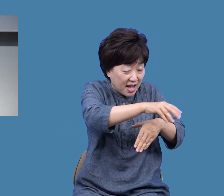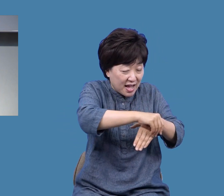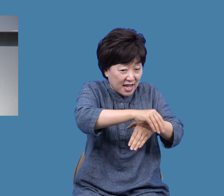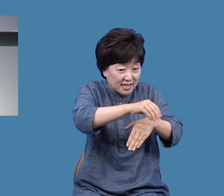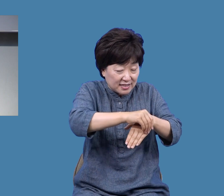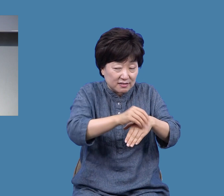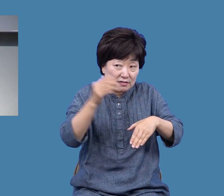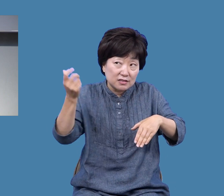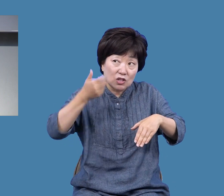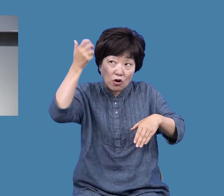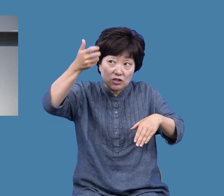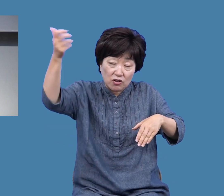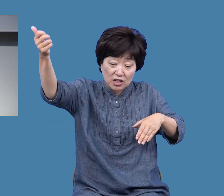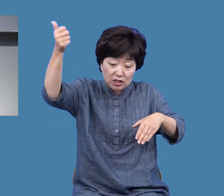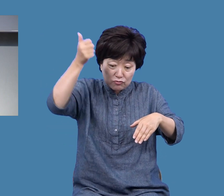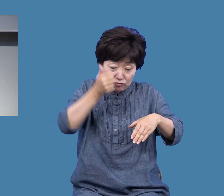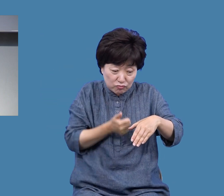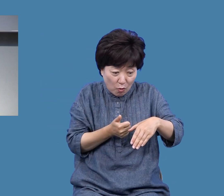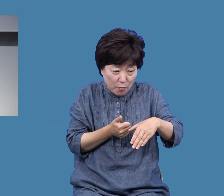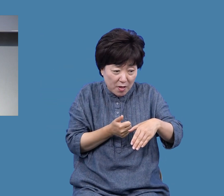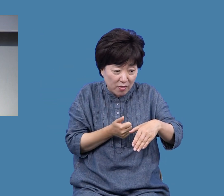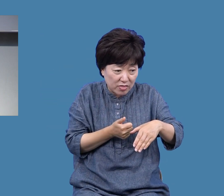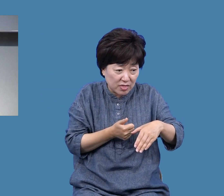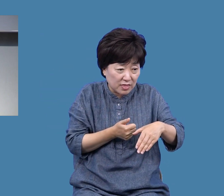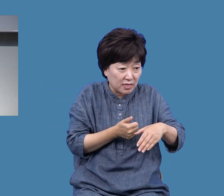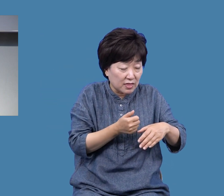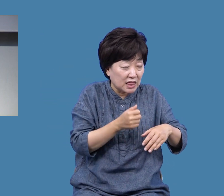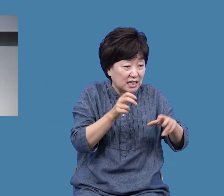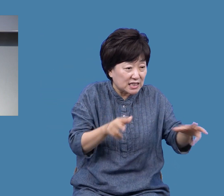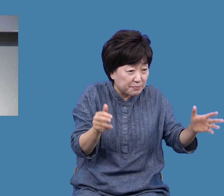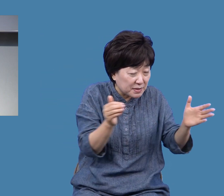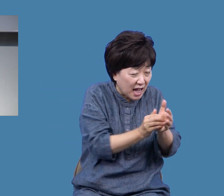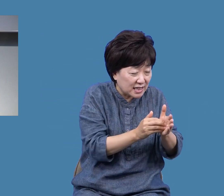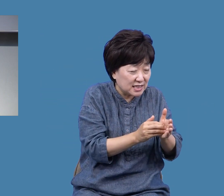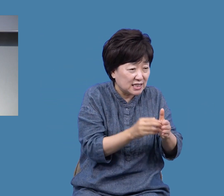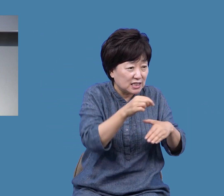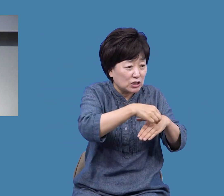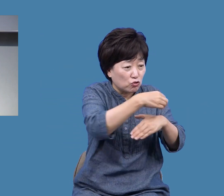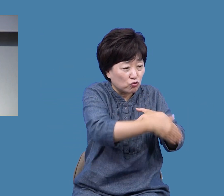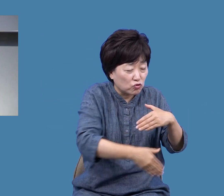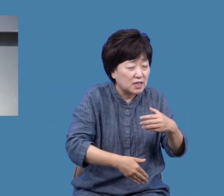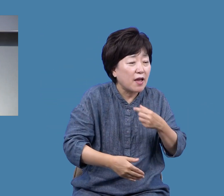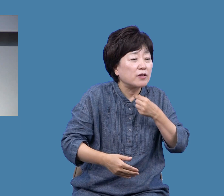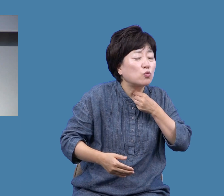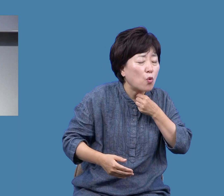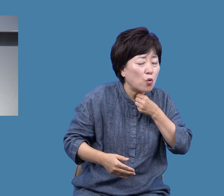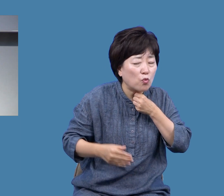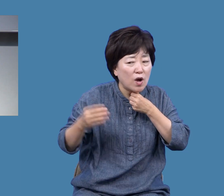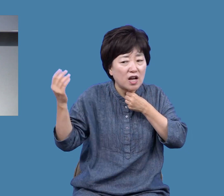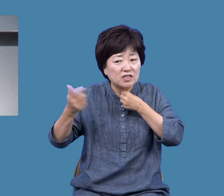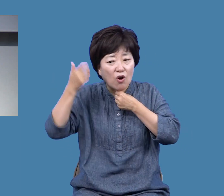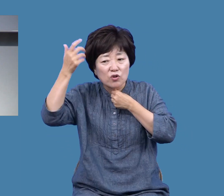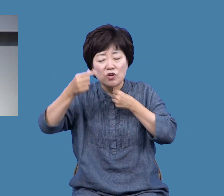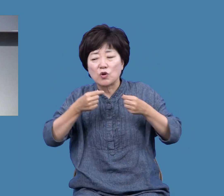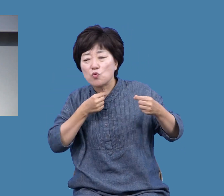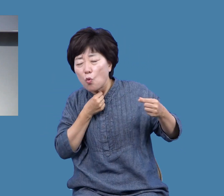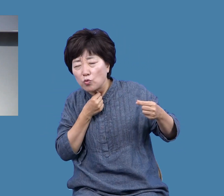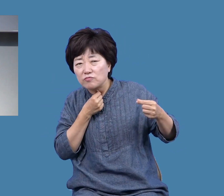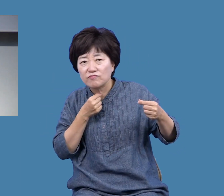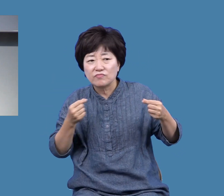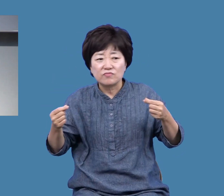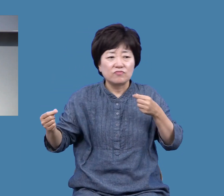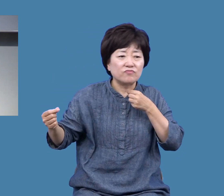우리 안에 들어오시면은 충돌을 일으킨다는 거예요. 우리 육체의 본능과 성령의 요구하시는